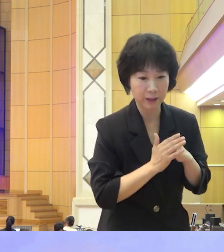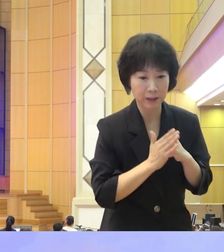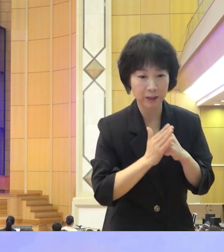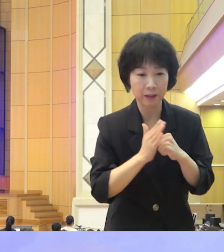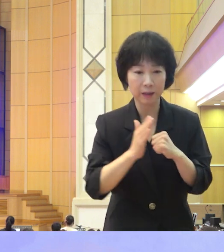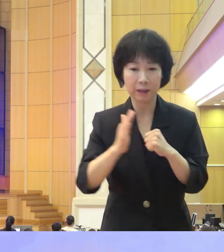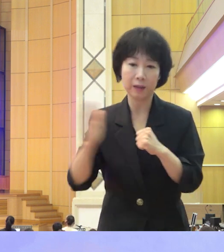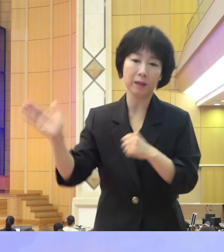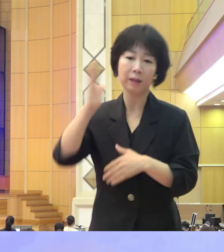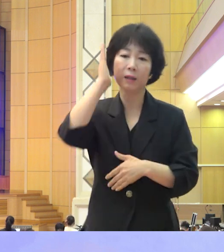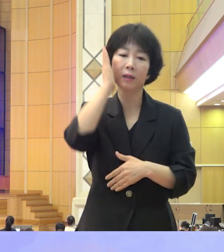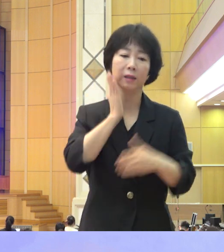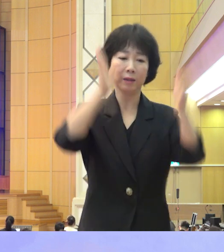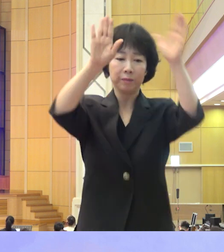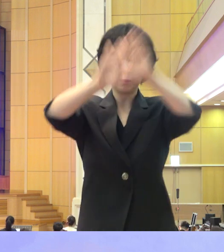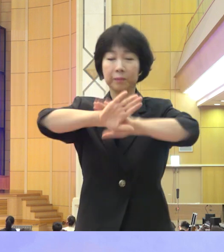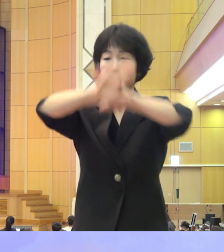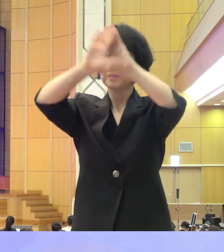영불변하시니